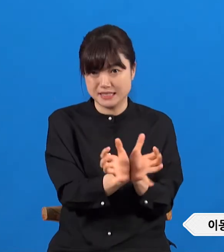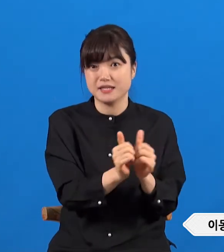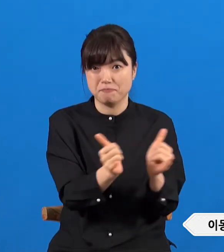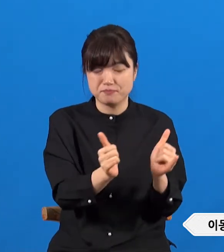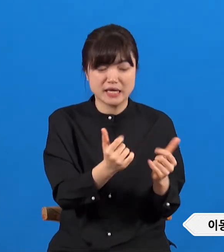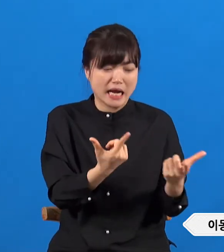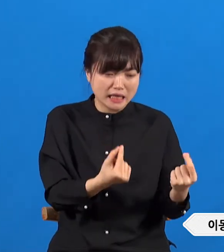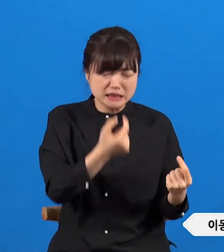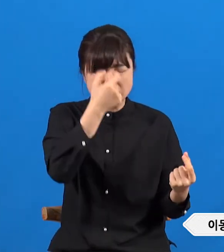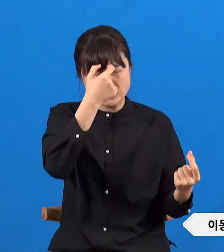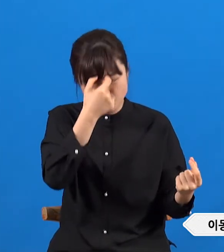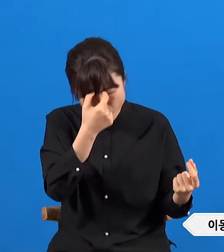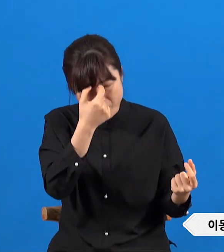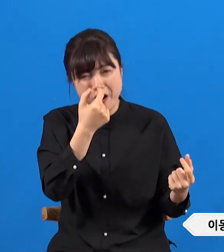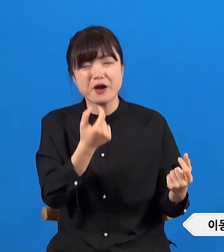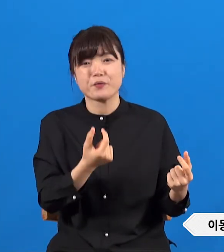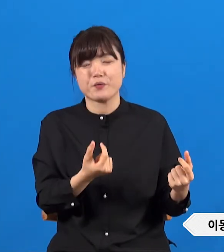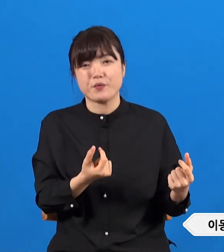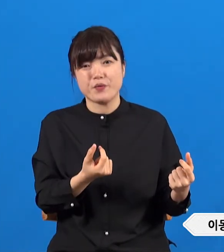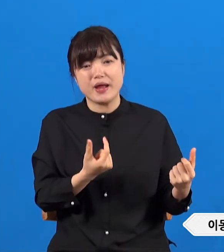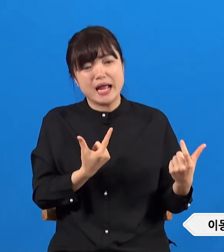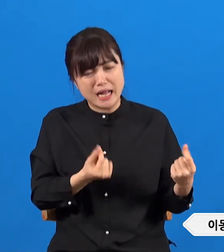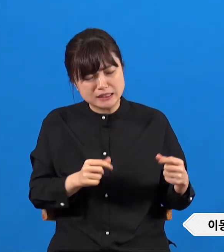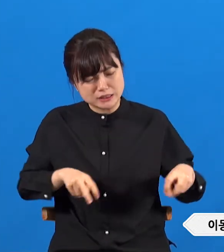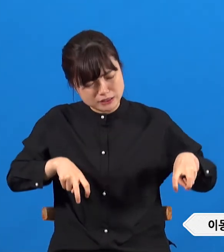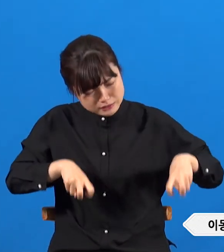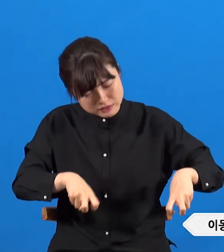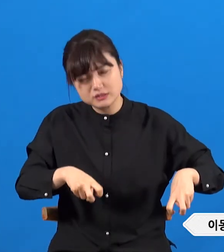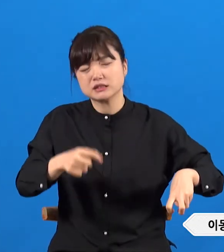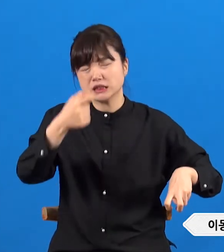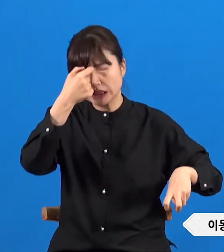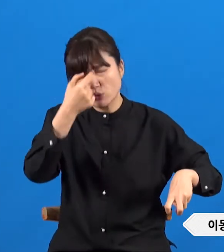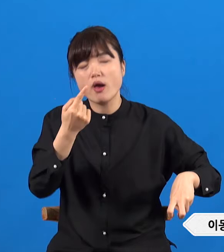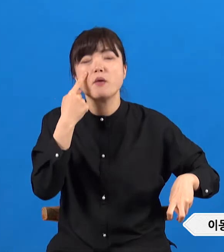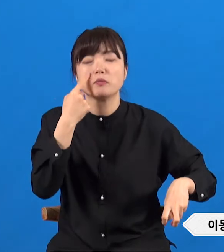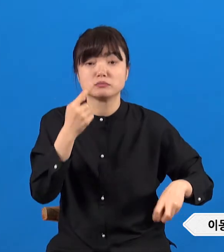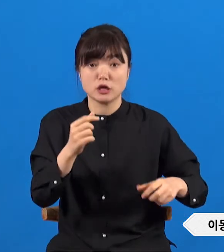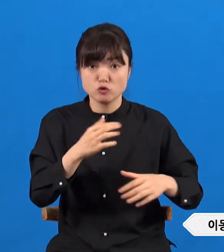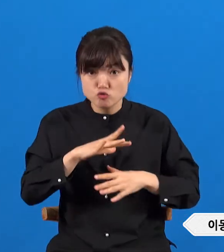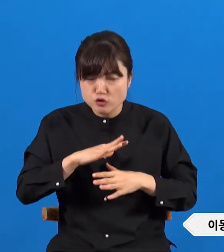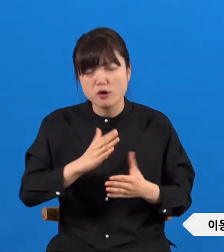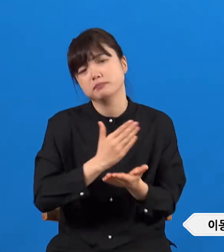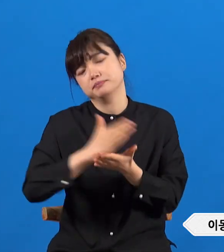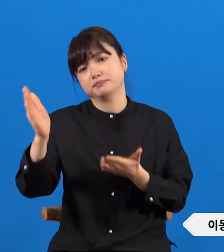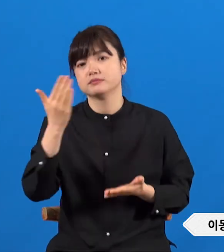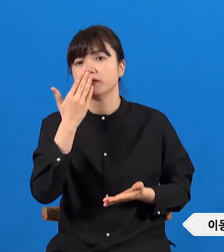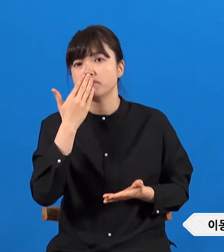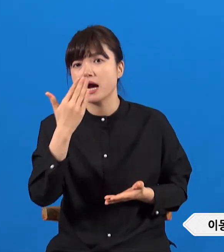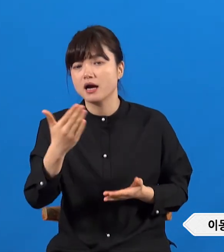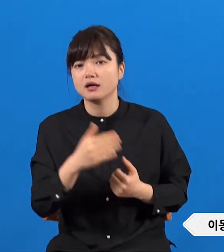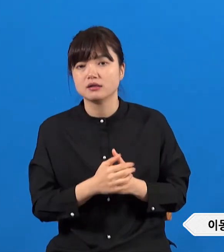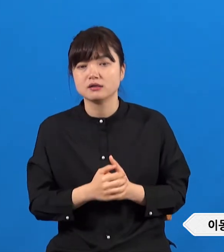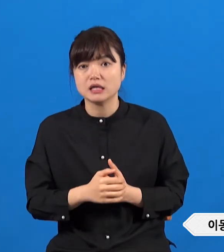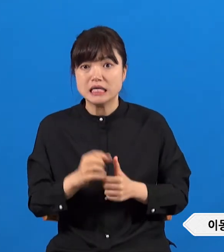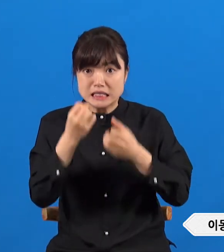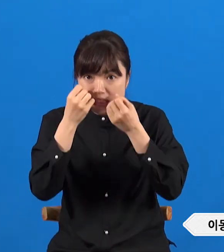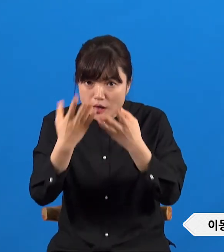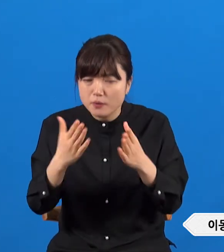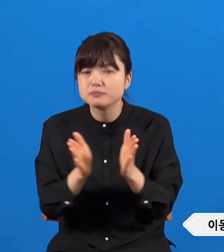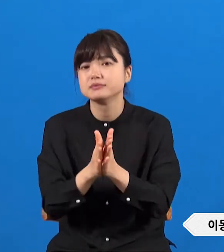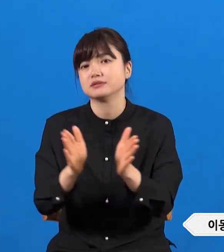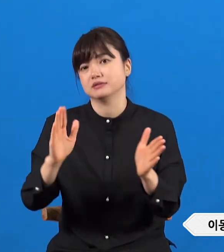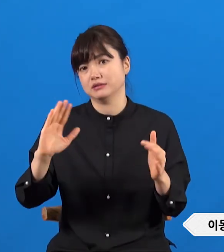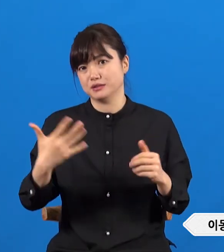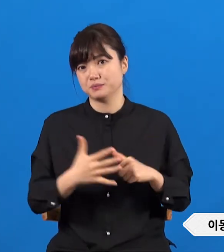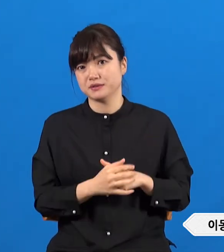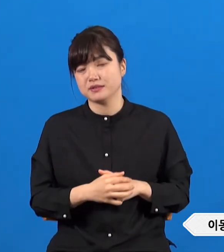함께 손을 잡고 어깨를 가지런히하고 무릎을 꿇어보십시오. 두려움은 사라질 것입니다. 새로운 역사는 시작될